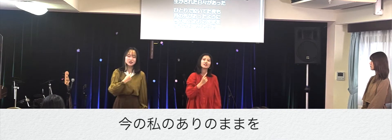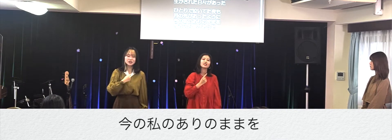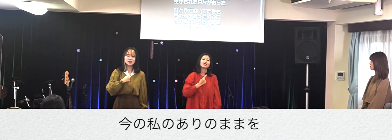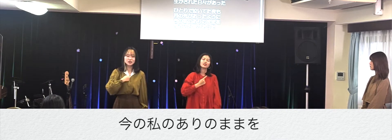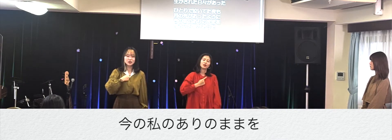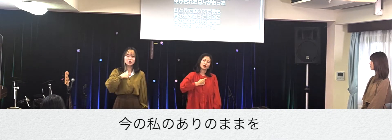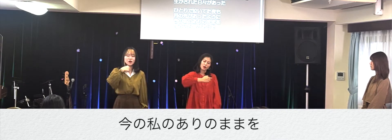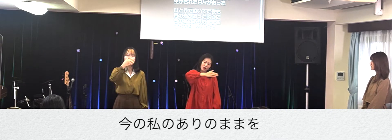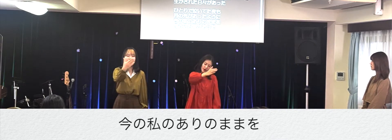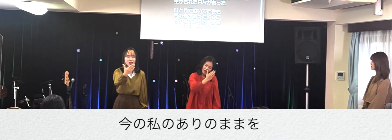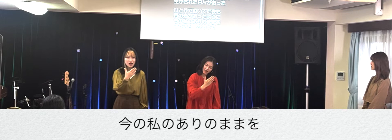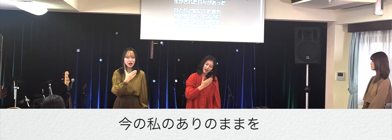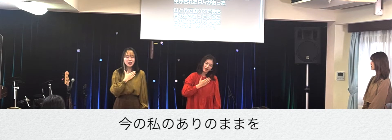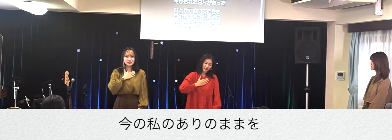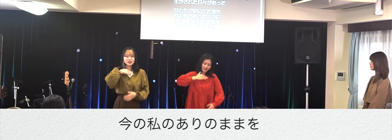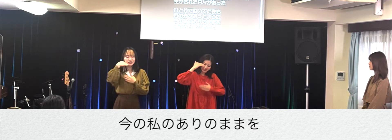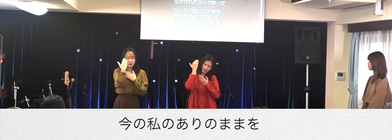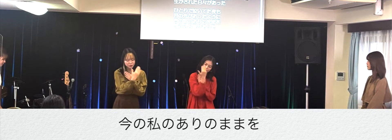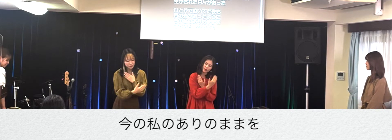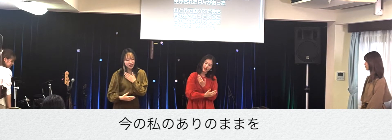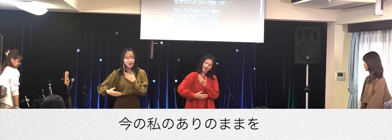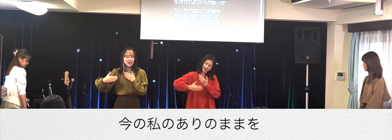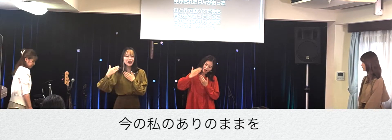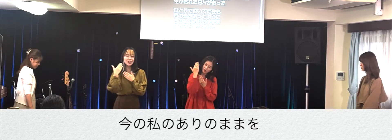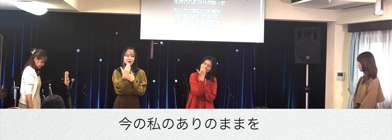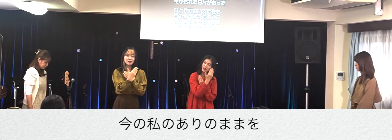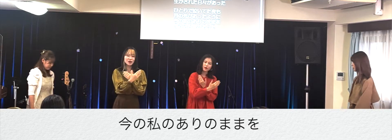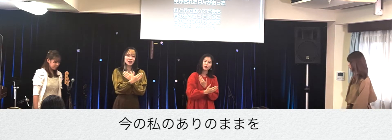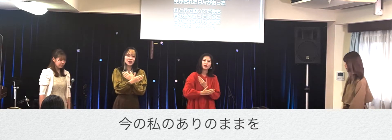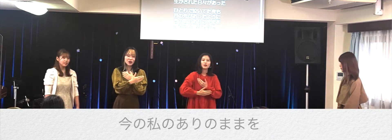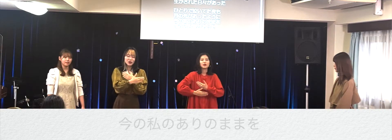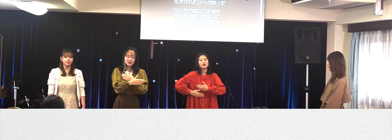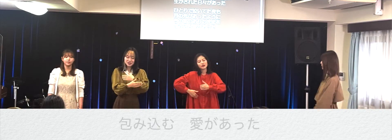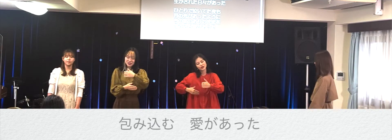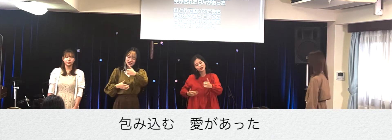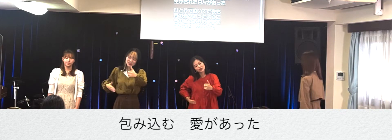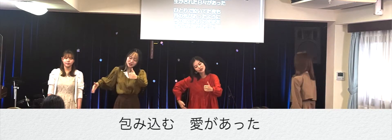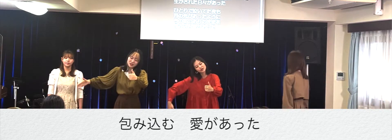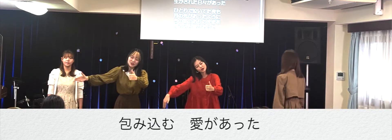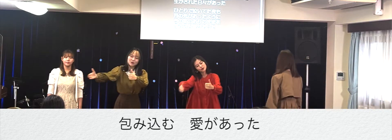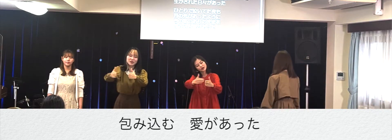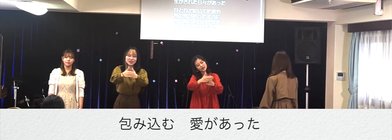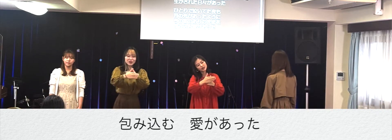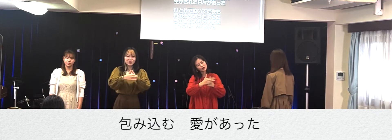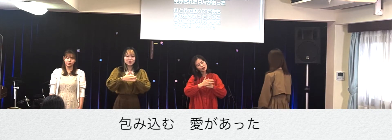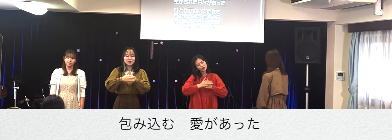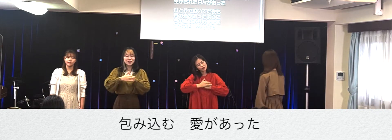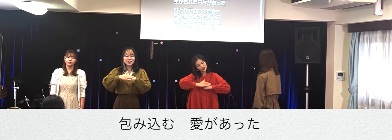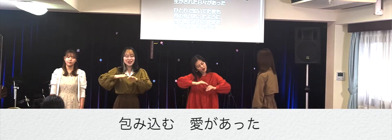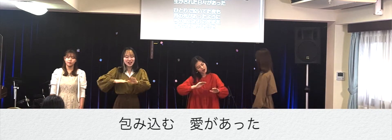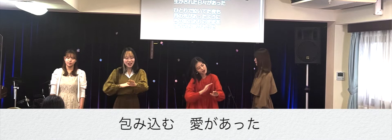私のありのままを包み込む